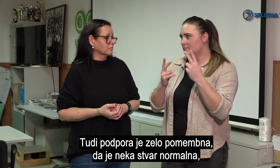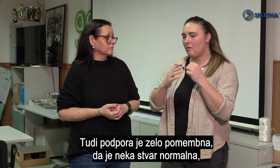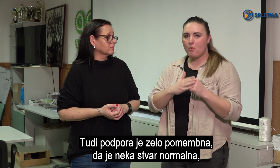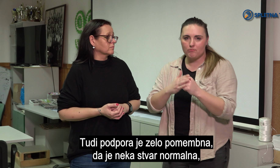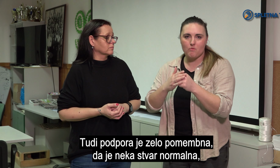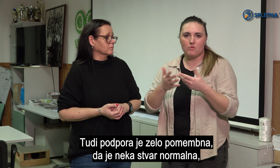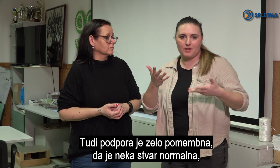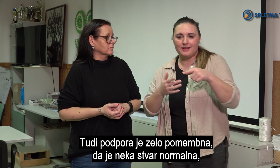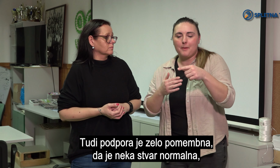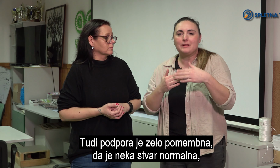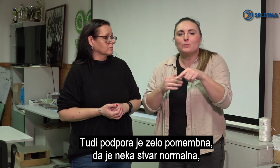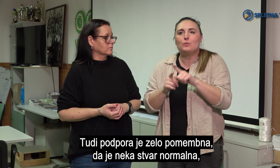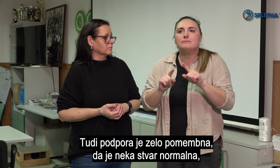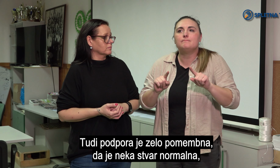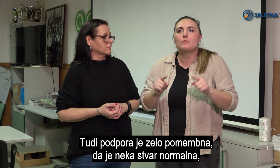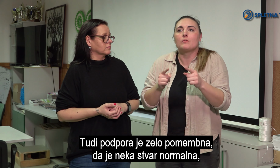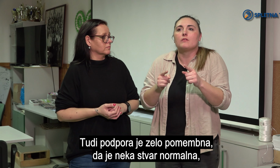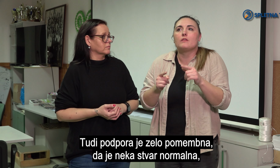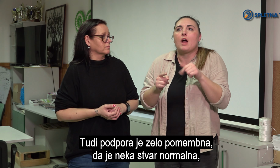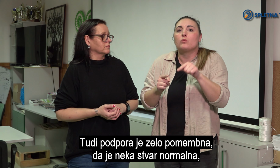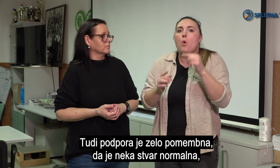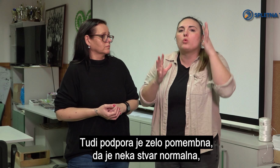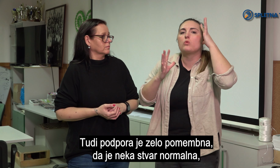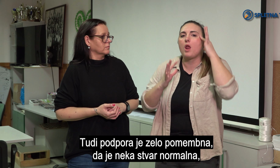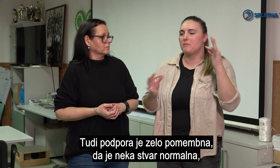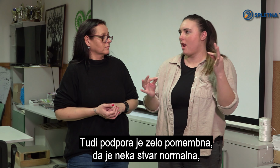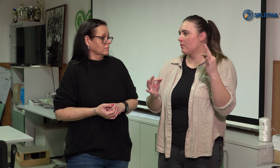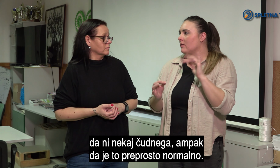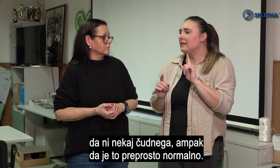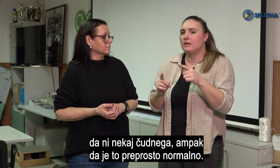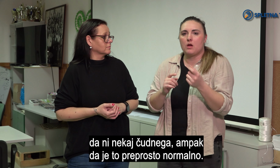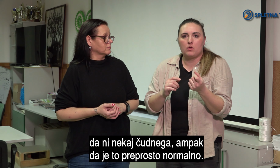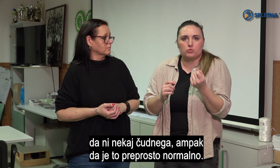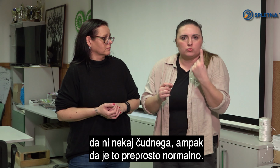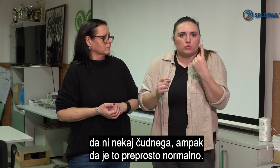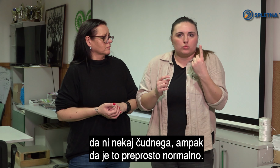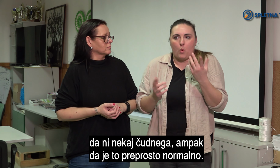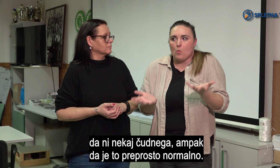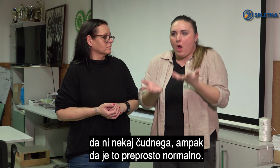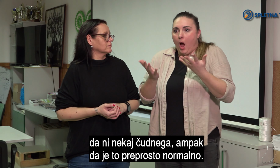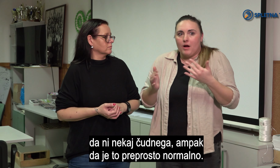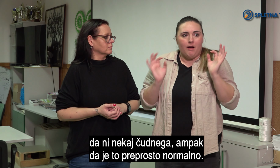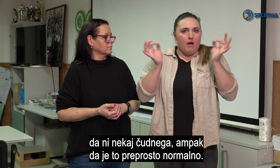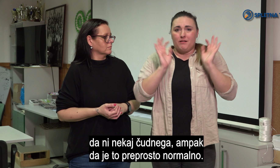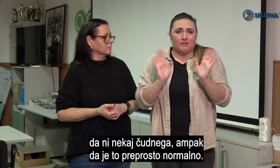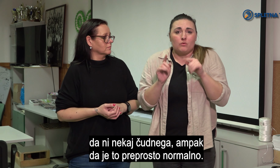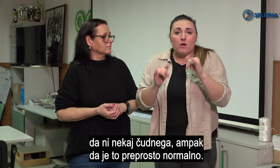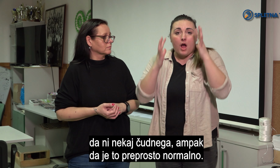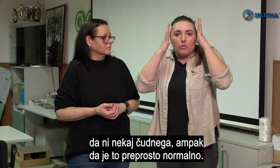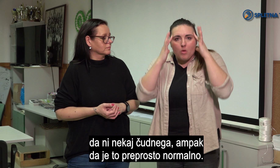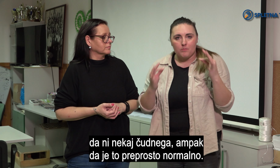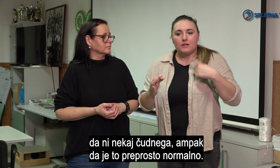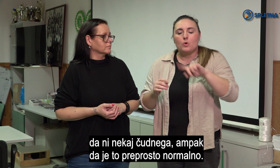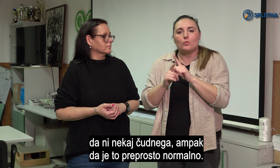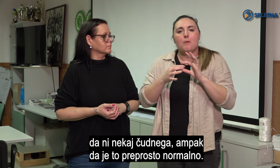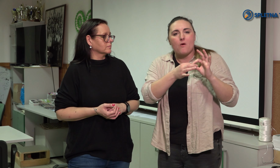podpiramo. Tudi podpora je zelo pomembna, da je neka stvar normalna, da ni nekaj čudnega, ampak da je to preprosto normalno. Pomembno je,